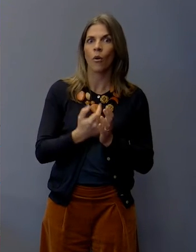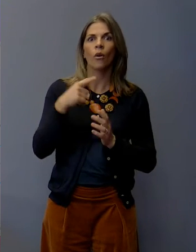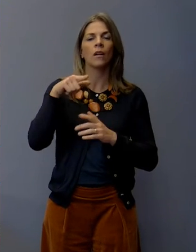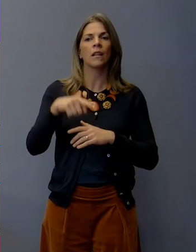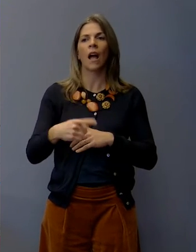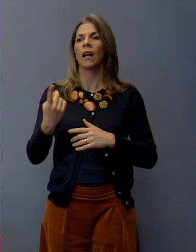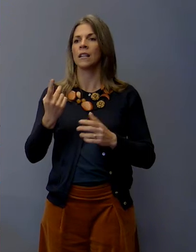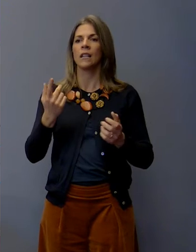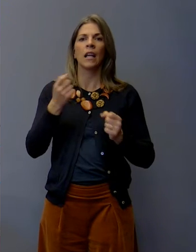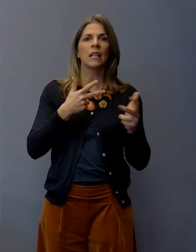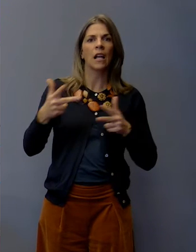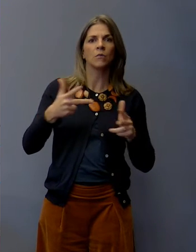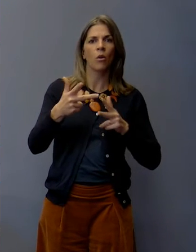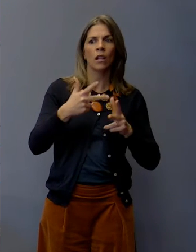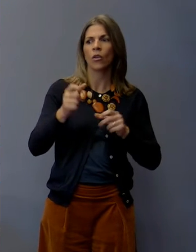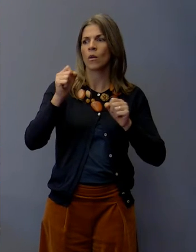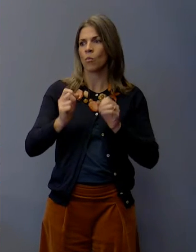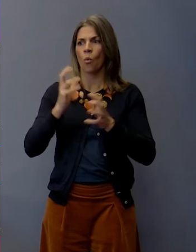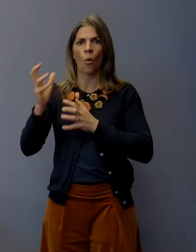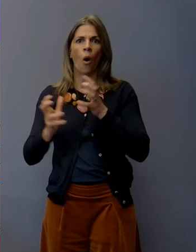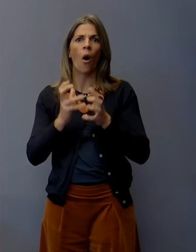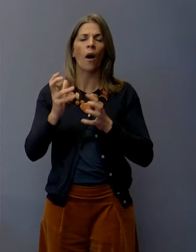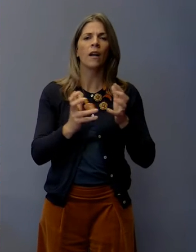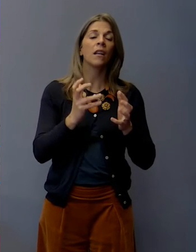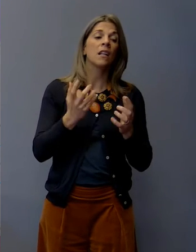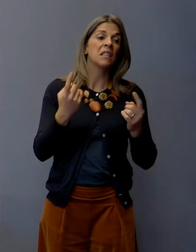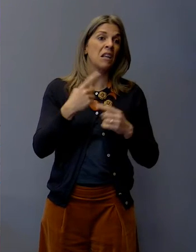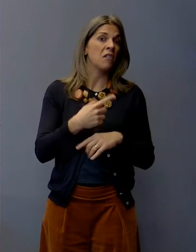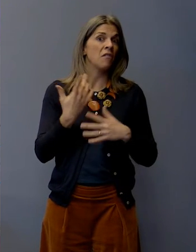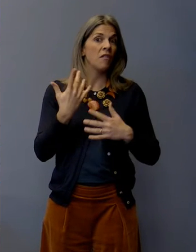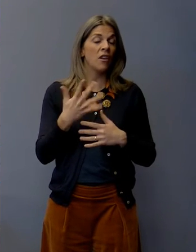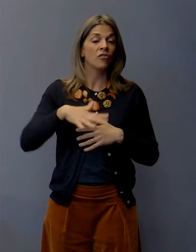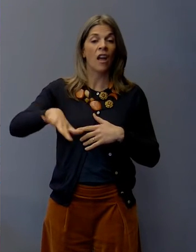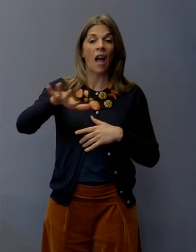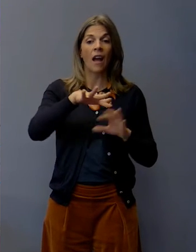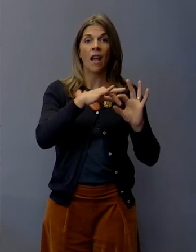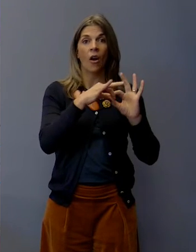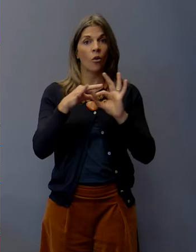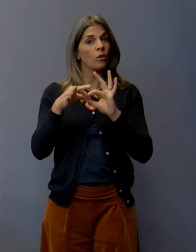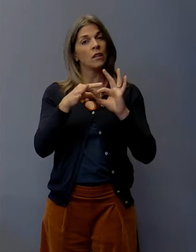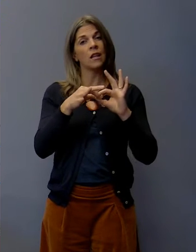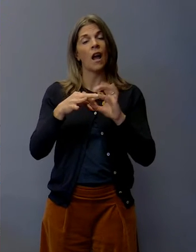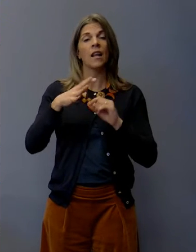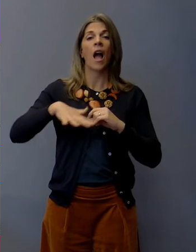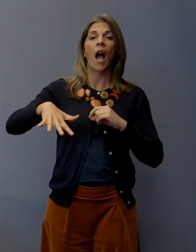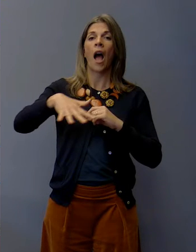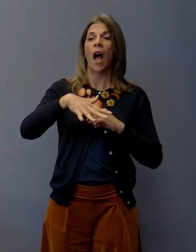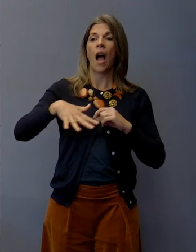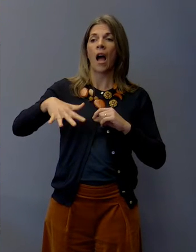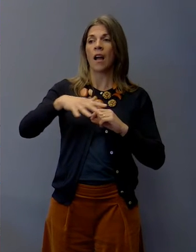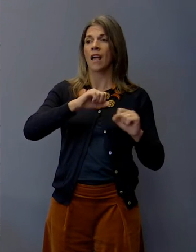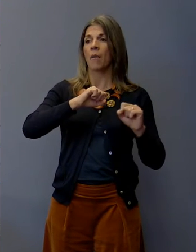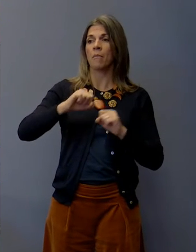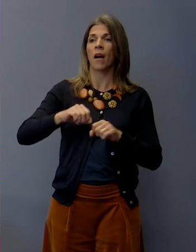bottega insomma anche da sto punto di vista qua non mi pare che nell'area di camigliano ci sia mai posteggiato un furgoncino